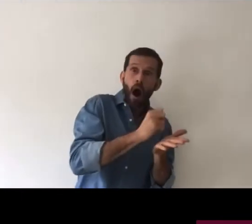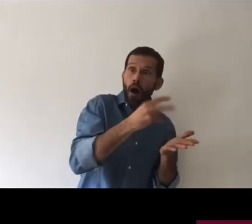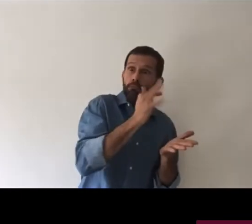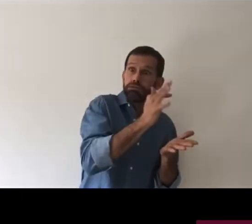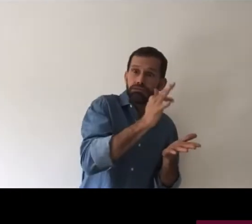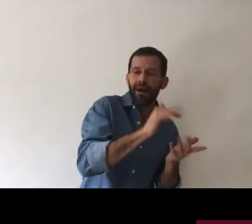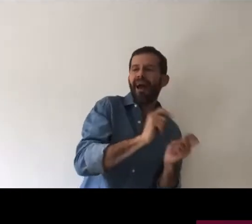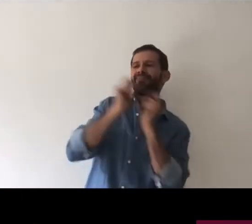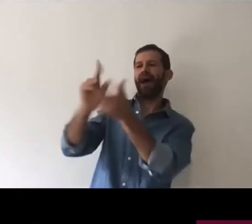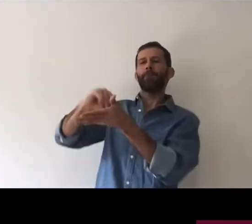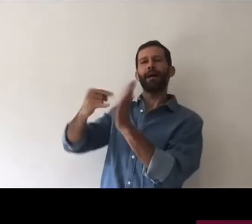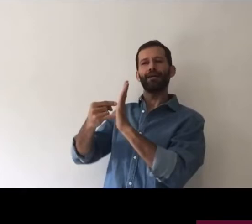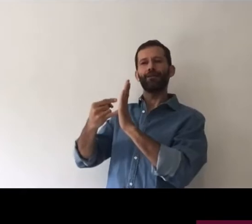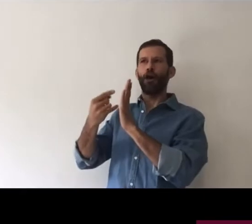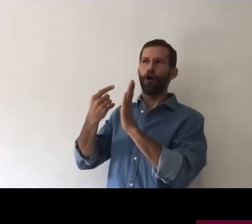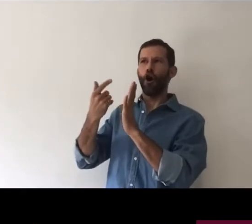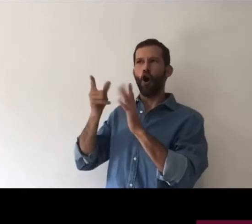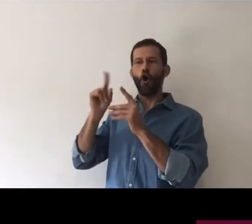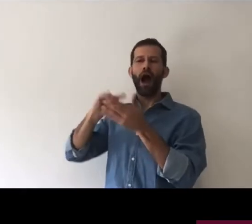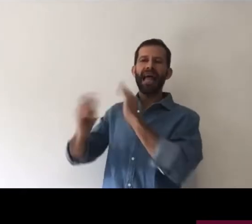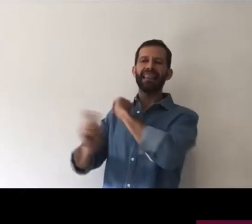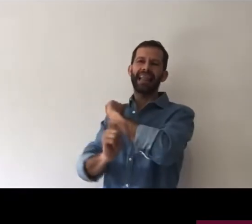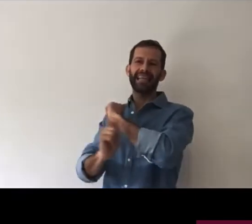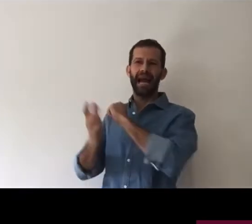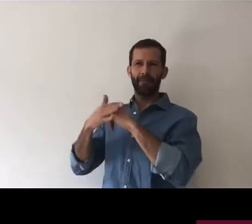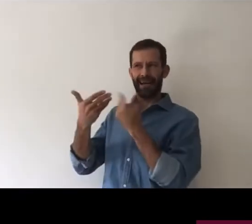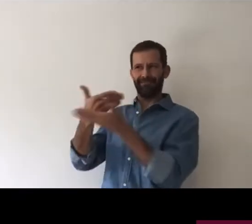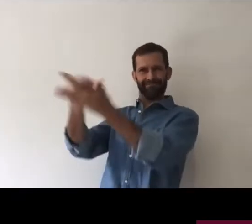lengua de signos, para un mejor y mayor aprendizaje.